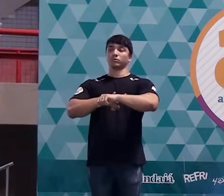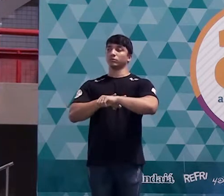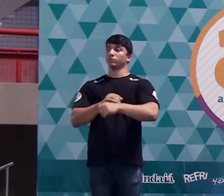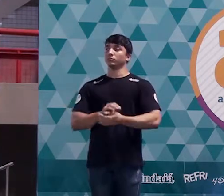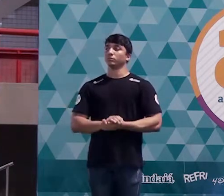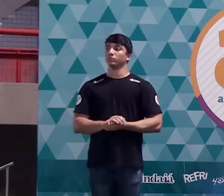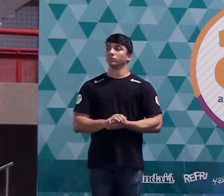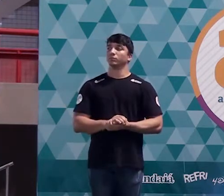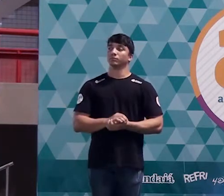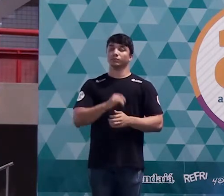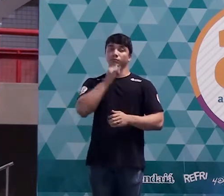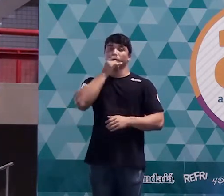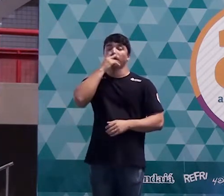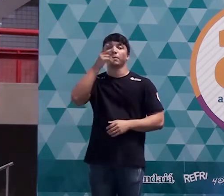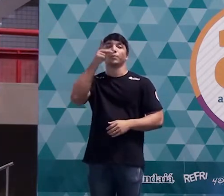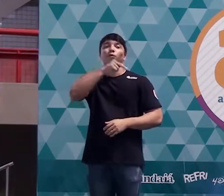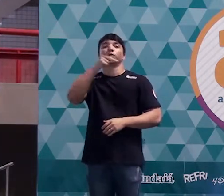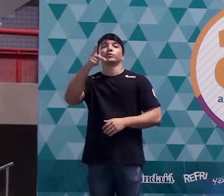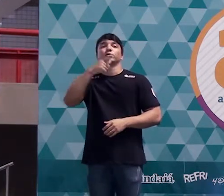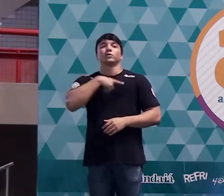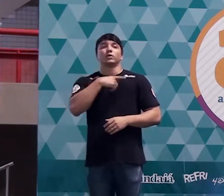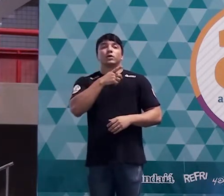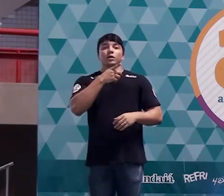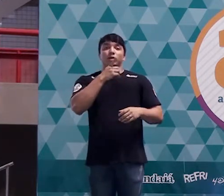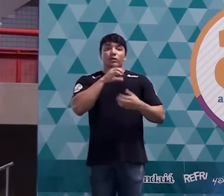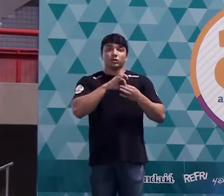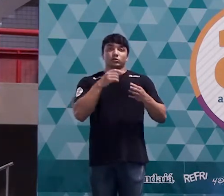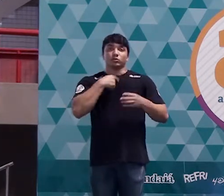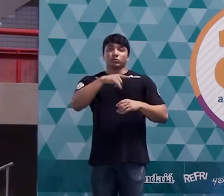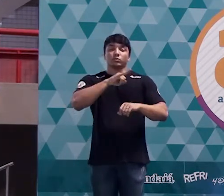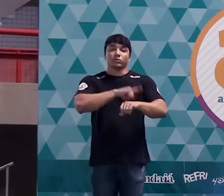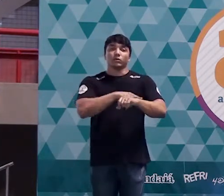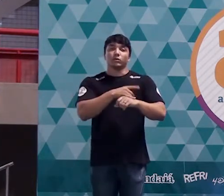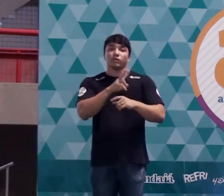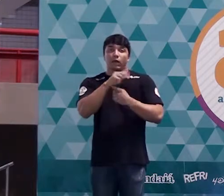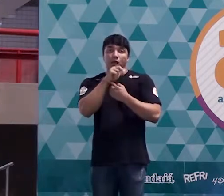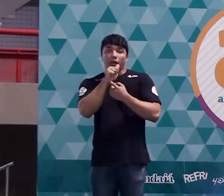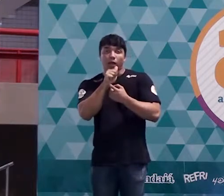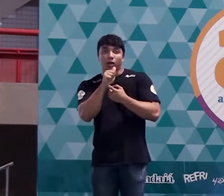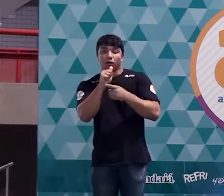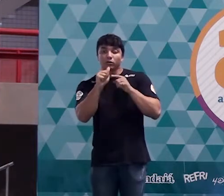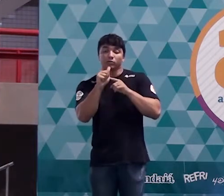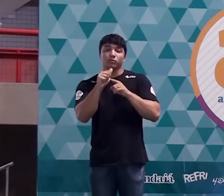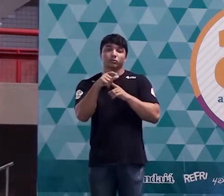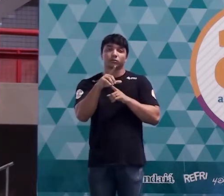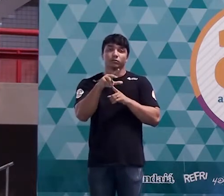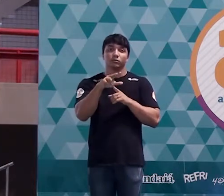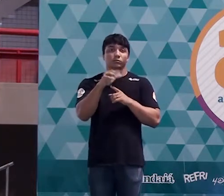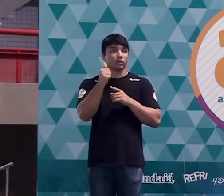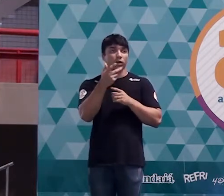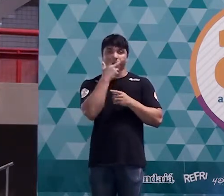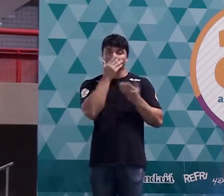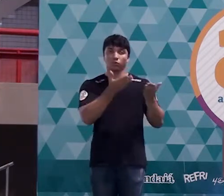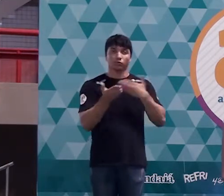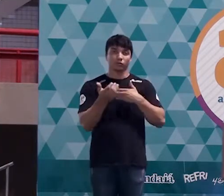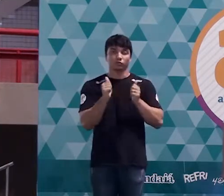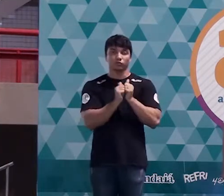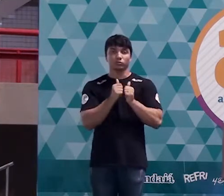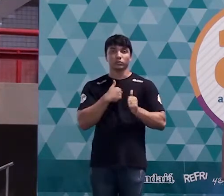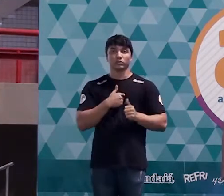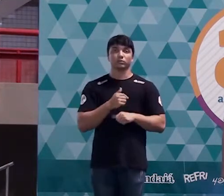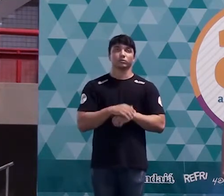você diz, professor, deixa eu ir no banheiro, vá lá, você está convidando o professor para ir para o banheiro com